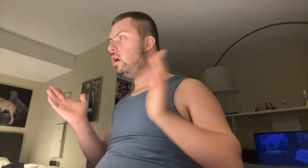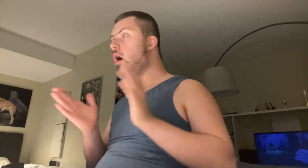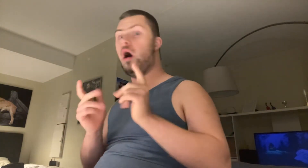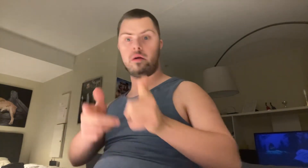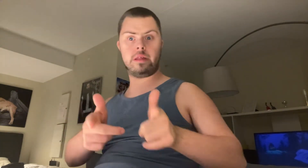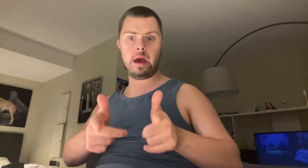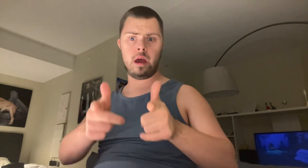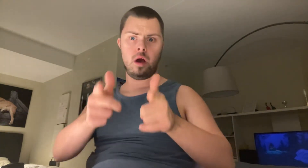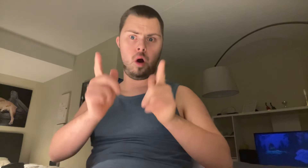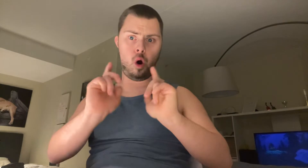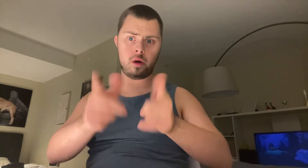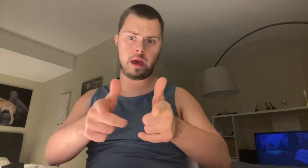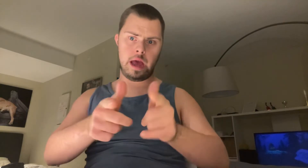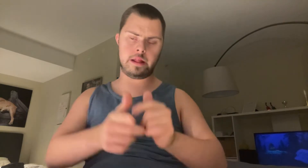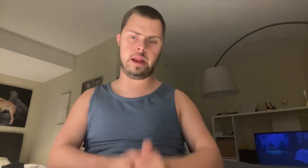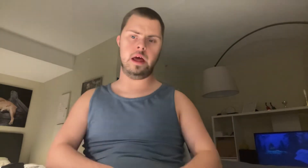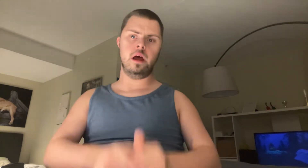Ja, just det. Och ett till.